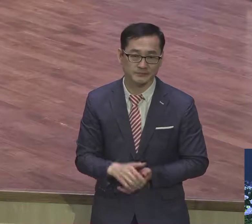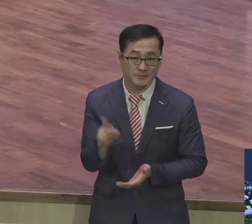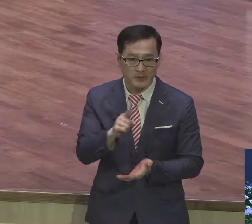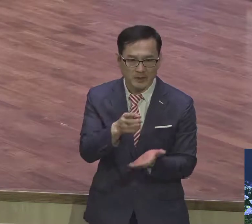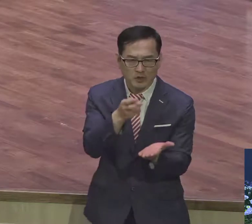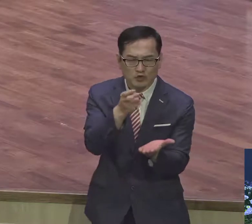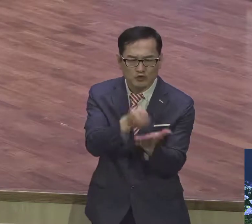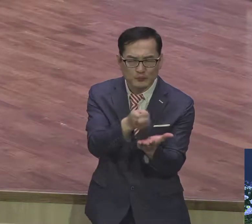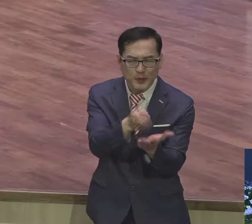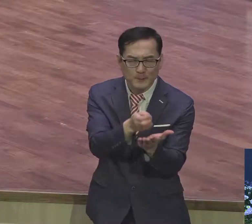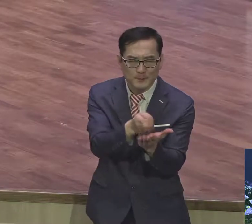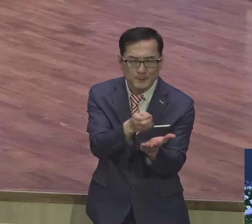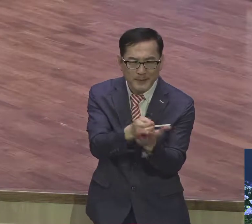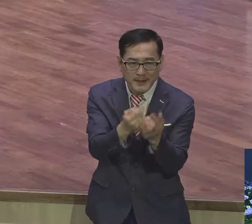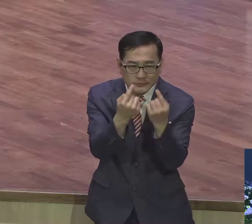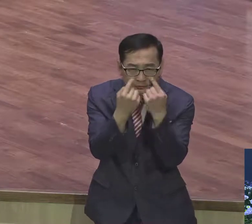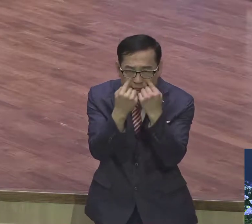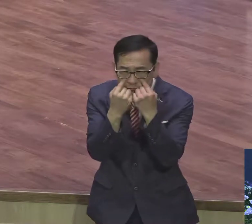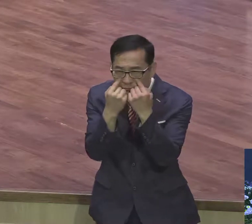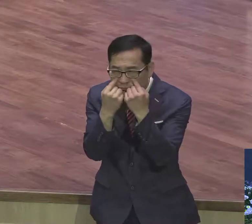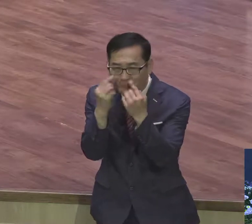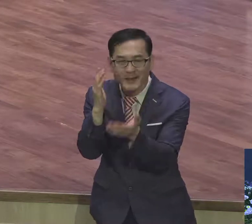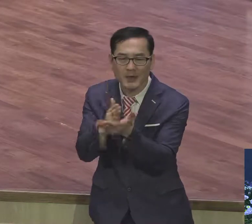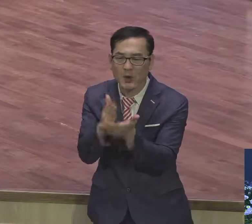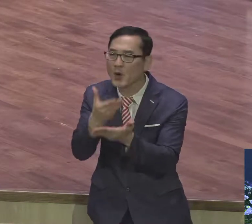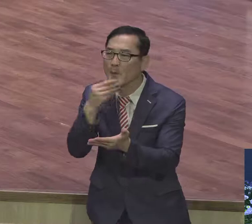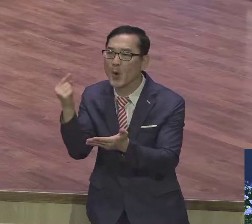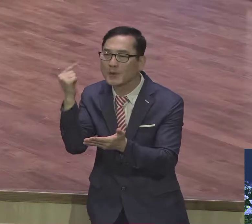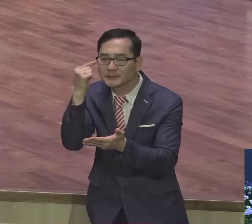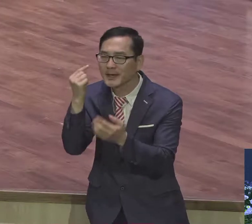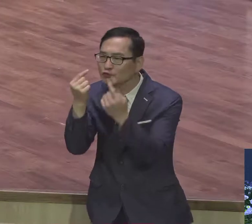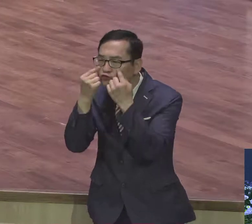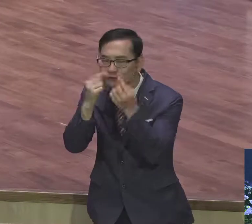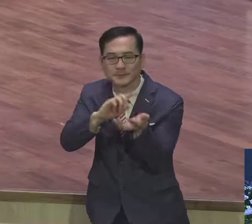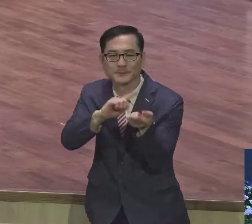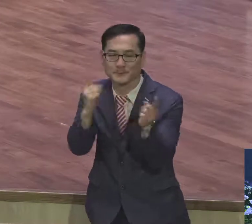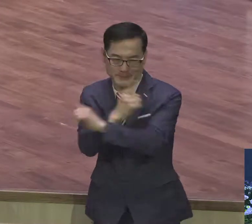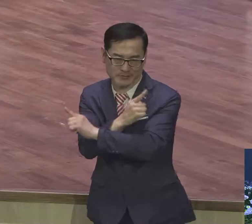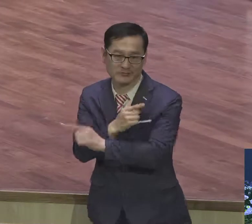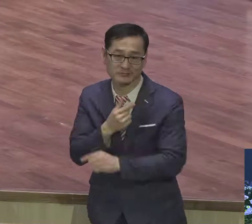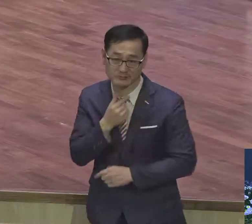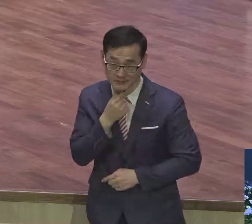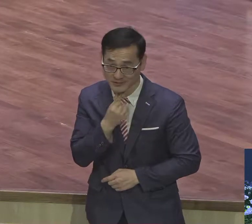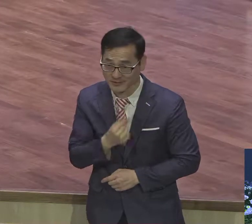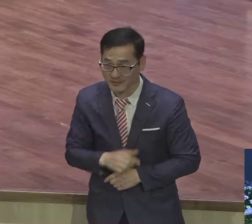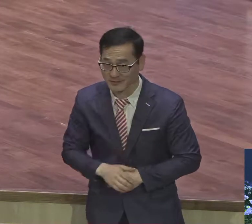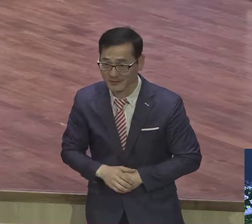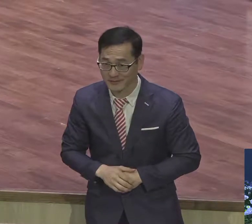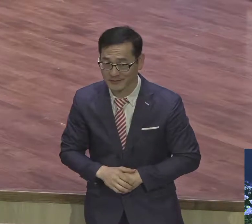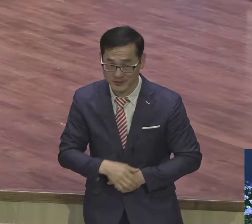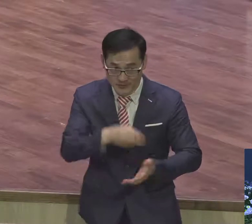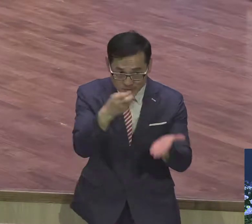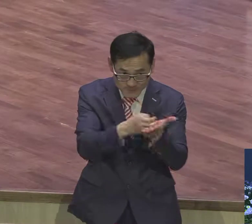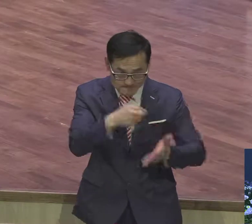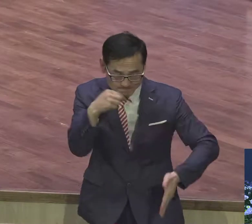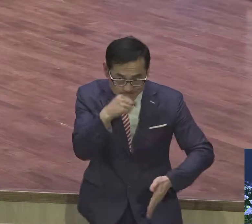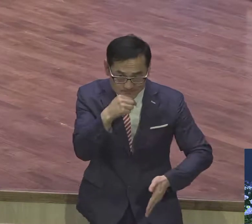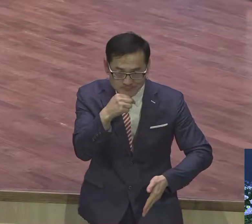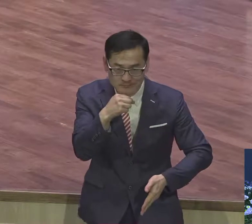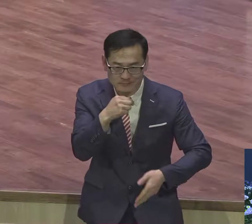율법 눈을 보급 눈으로 바꾸시기 바랍니다. 율법의 눈으로 보는 것하고 보급 눈으로 다릅니다. 사람이 완전히 다릅니다.